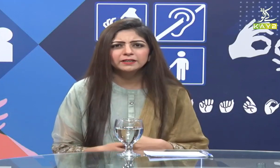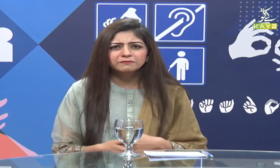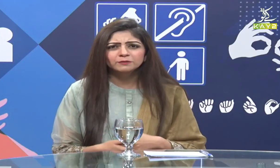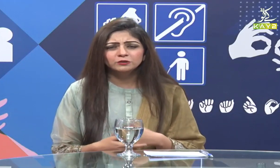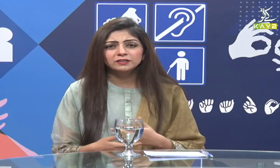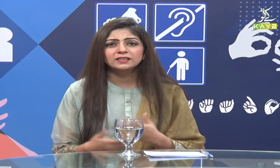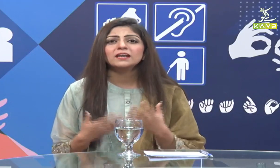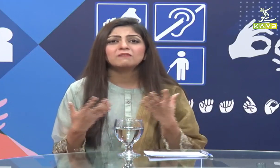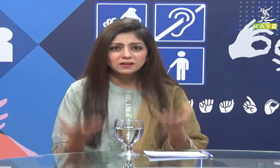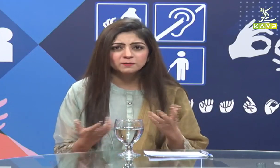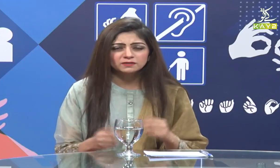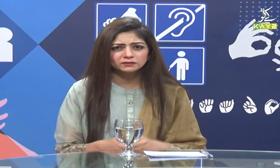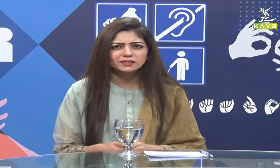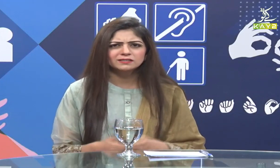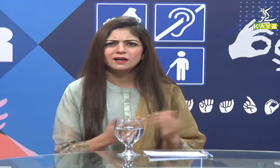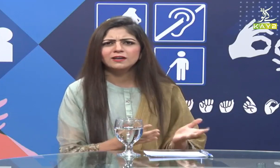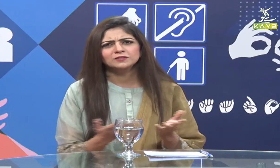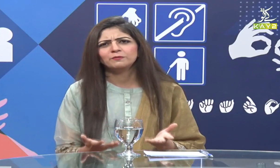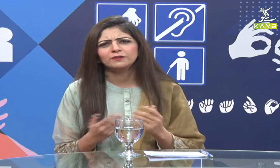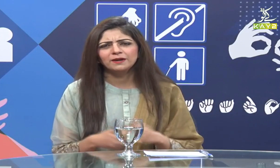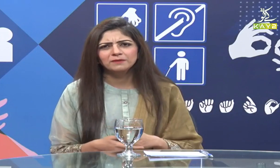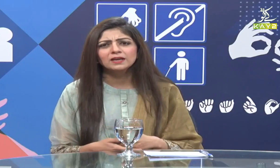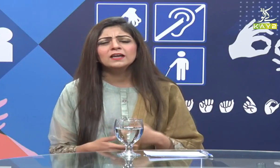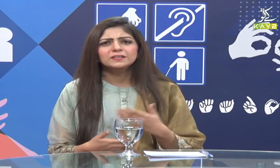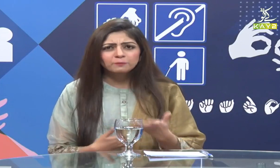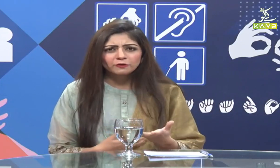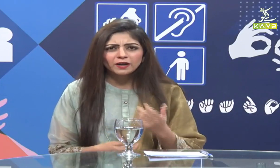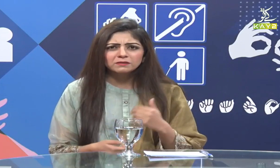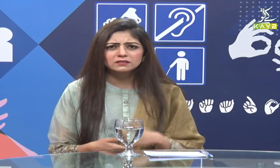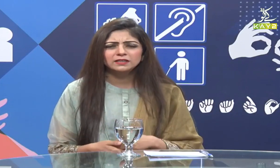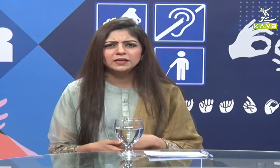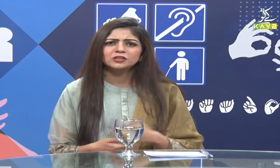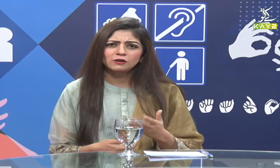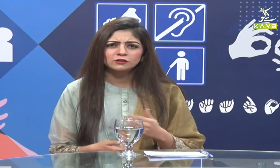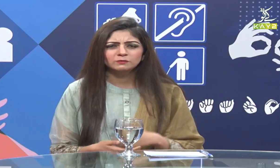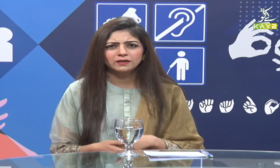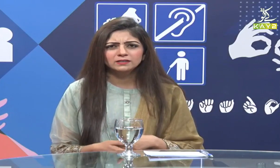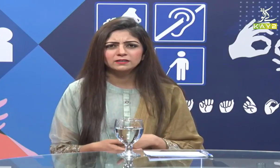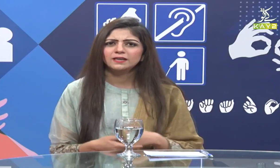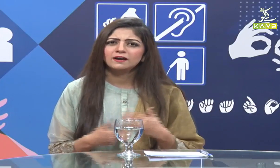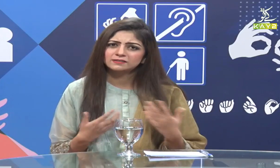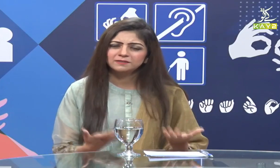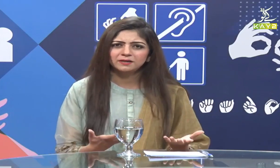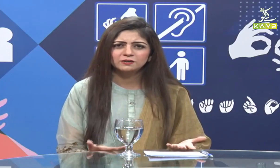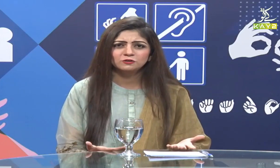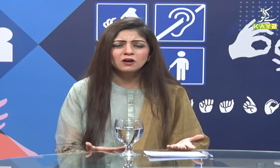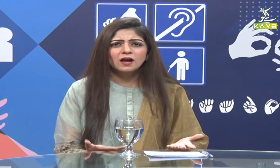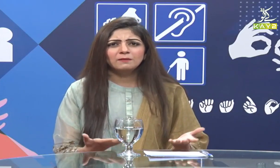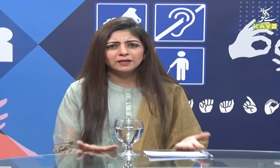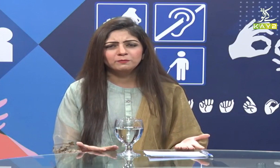डेफ़ कम्युनिटी की आवाज़ बन सकते हैं। जैसे आज इस प्रोग्राम में, इस प्रोग्राम के ज़रिए, इशारों की ज़ुबान के ज़रिए हसन मेरा जो हमारे